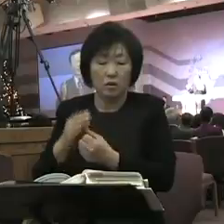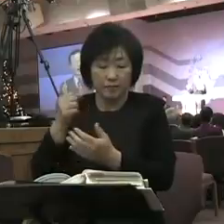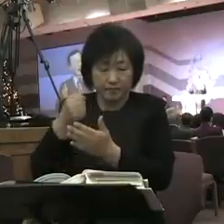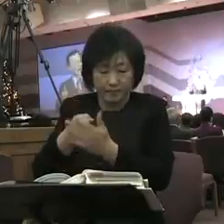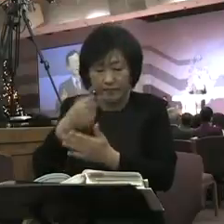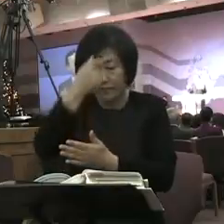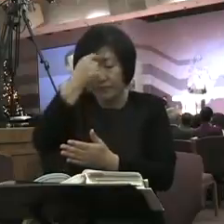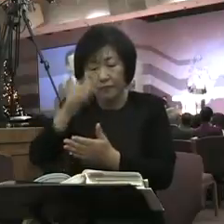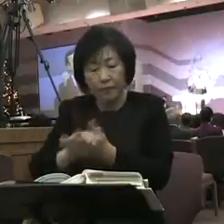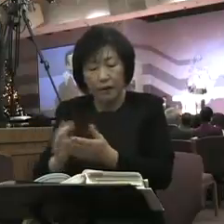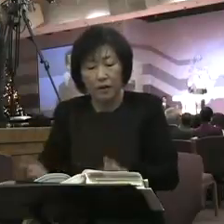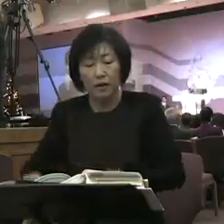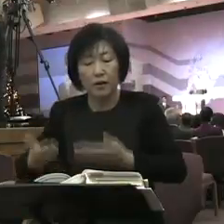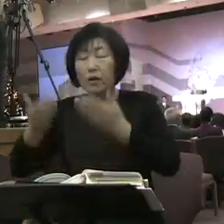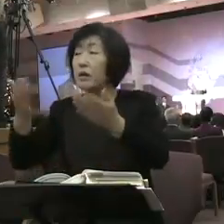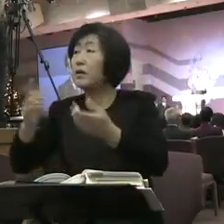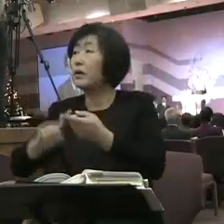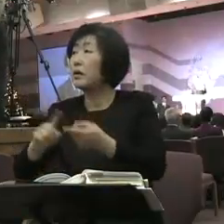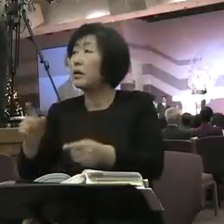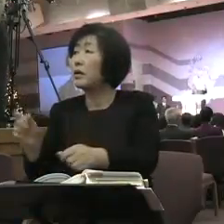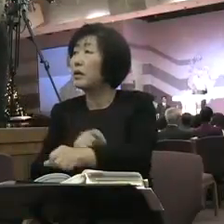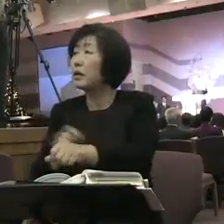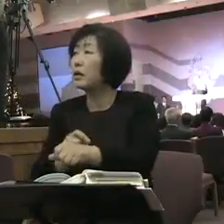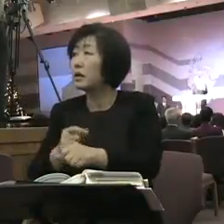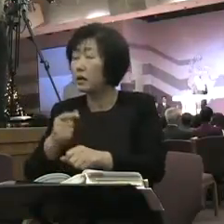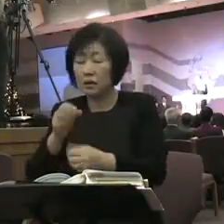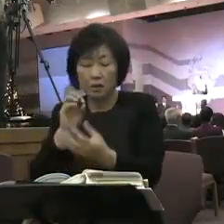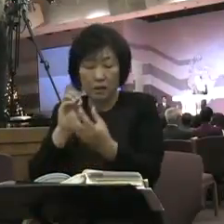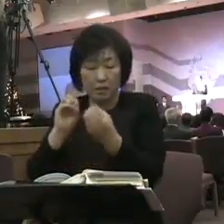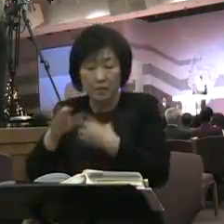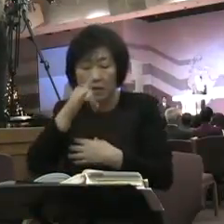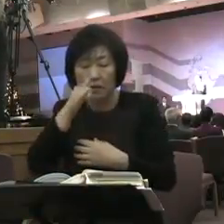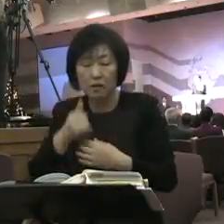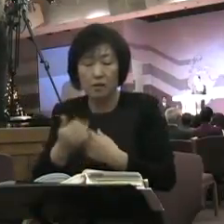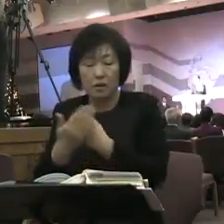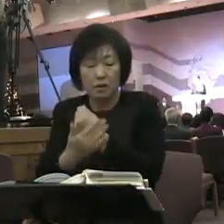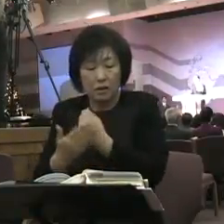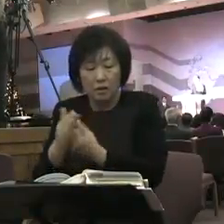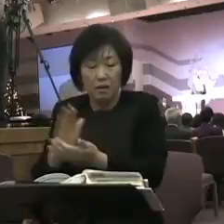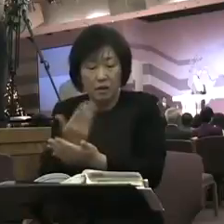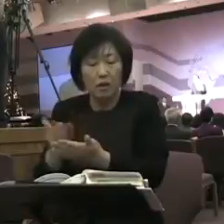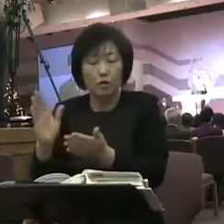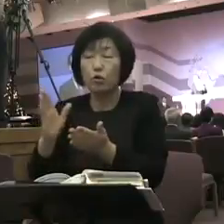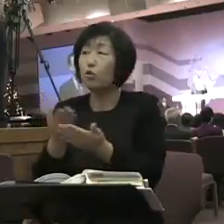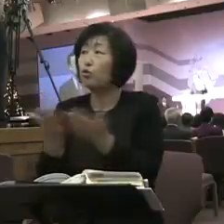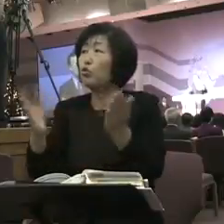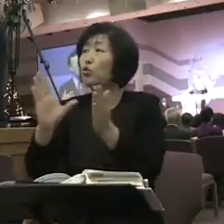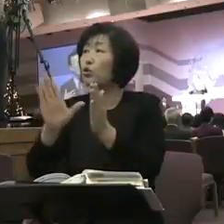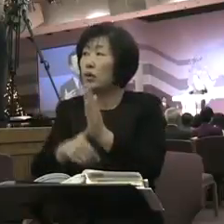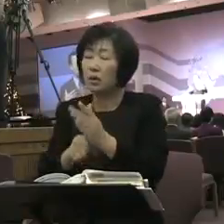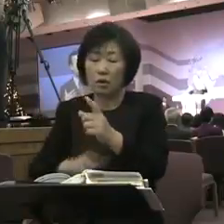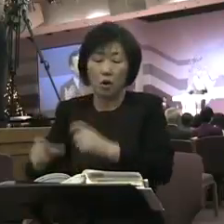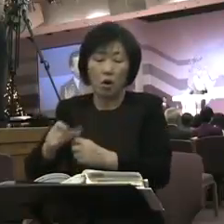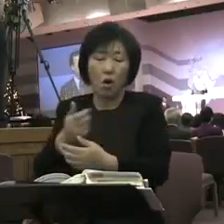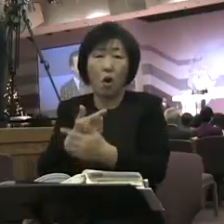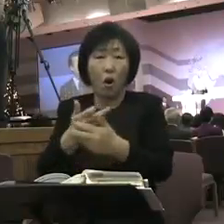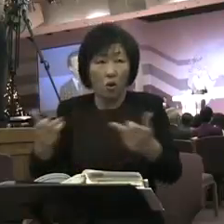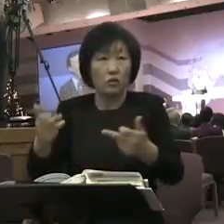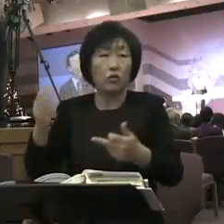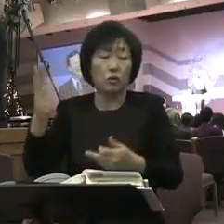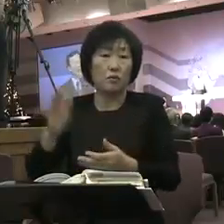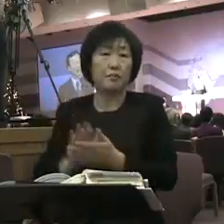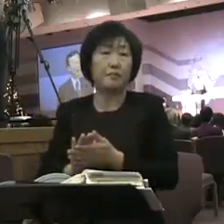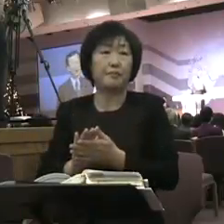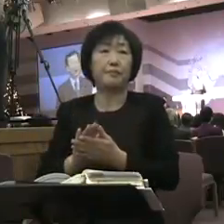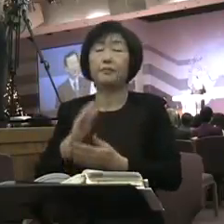기도드렸는데 하나님께서 특별히 응답하신 것이 있다면은 은혜는 나눌 때 더 커집니다. 나누셔갖고 같이 우리가 만끽할 수